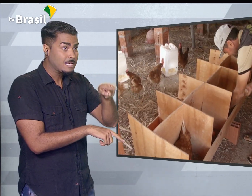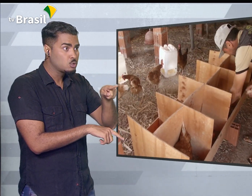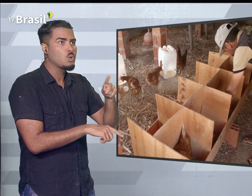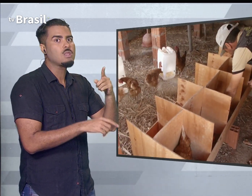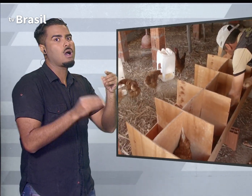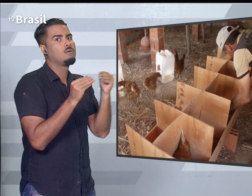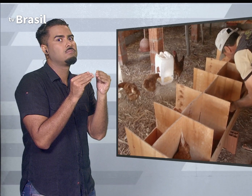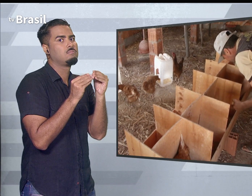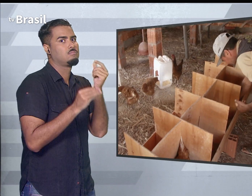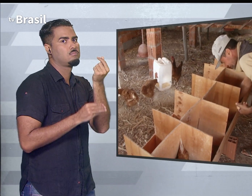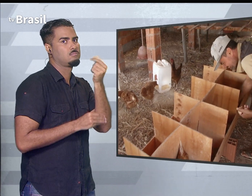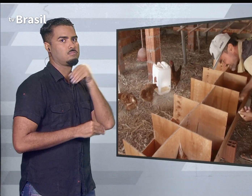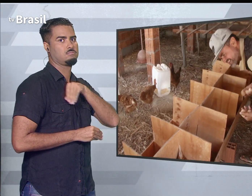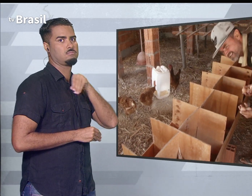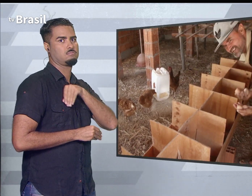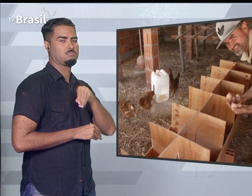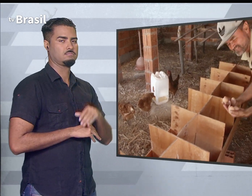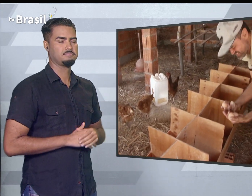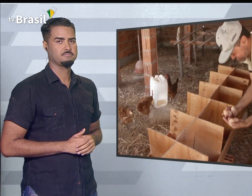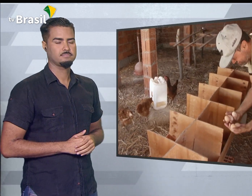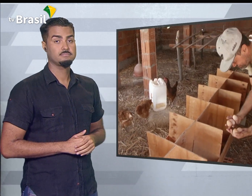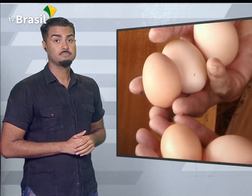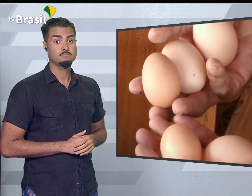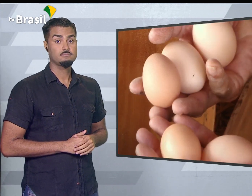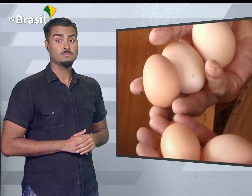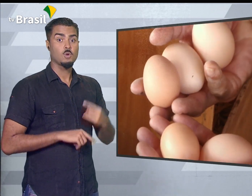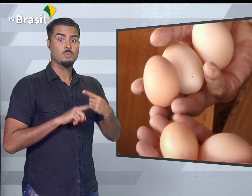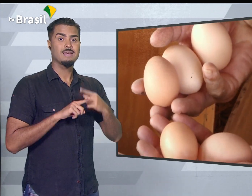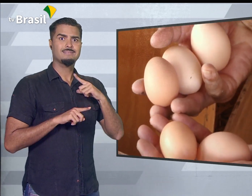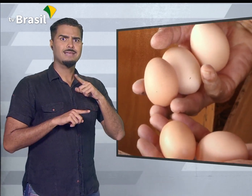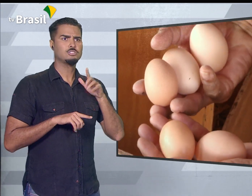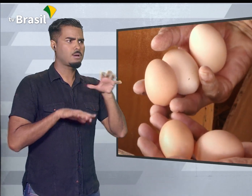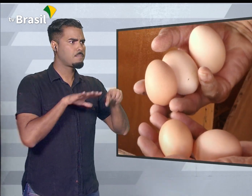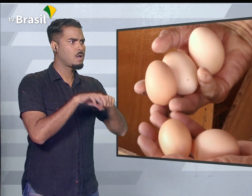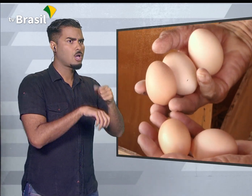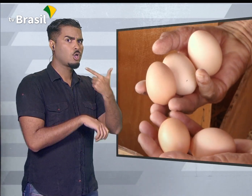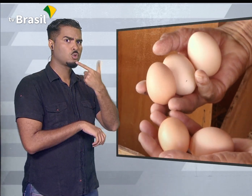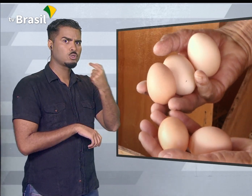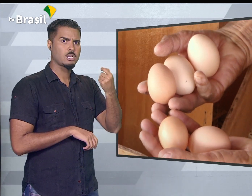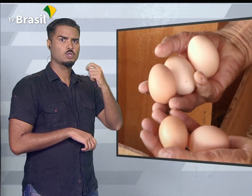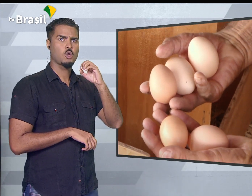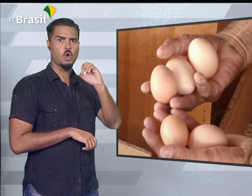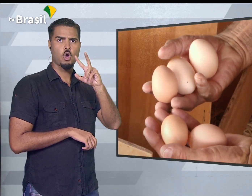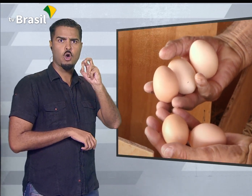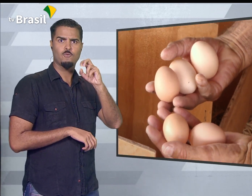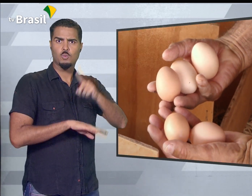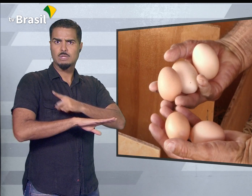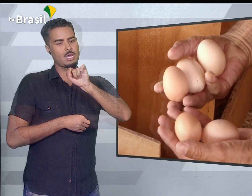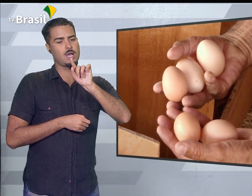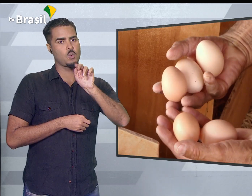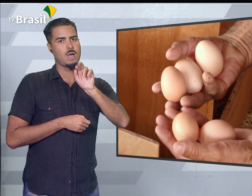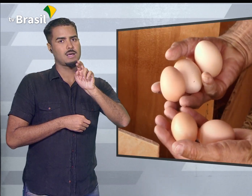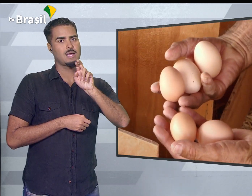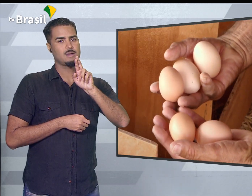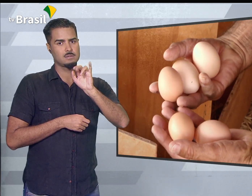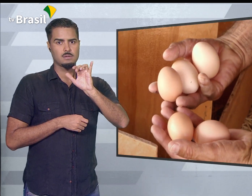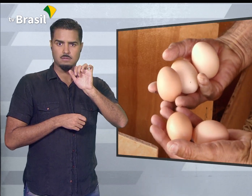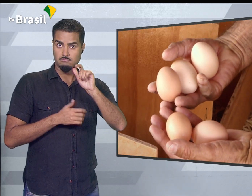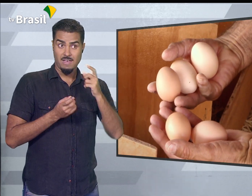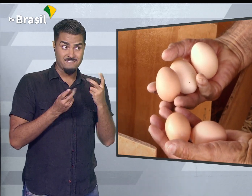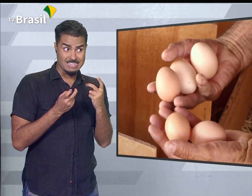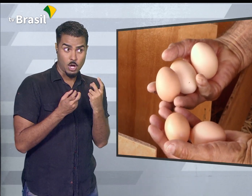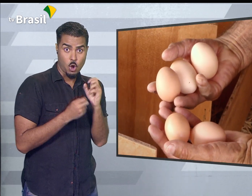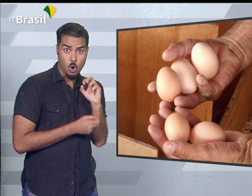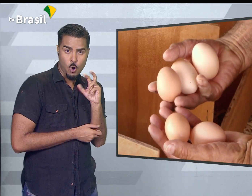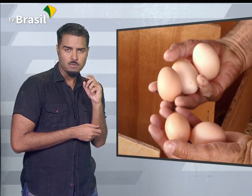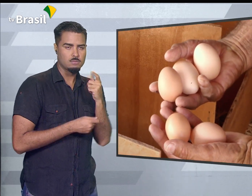renda financeira. E a gente está pegando em casa 200 ovos por dia e a gente vende e aí é o carro-chefe,